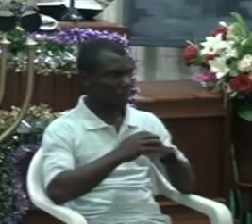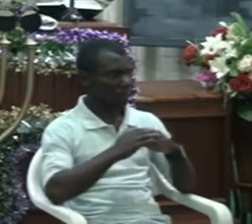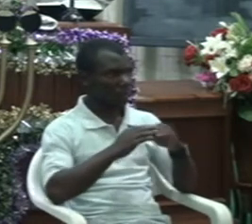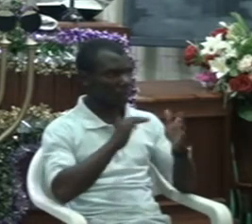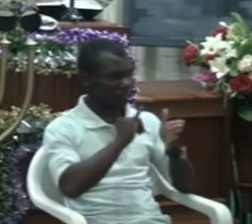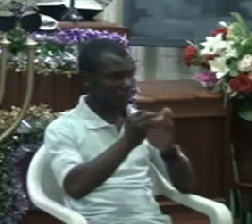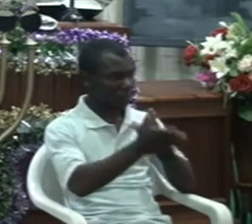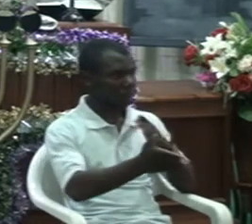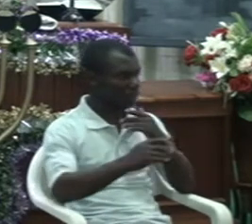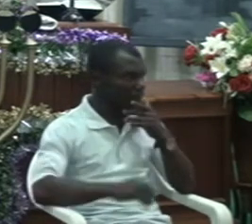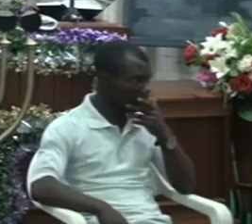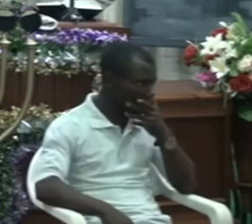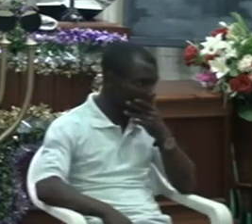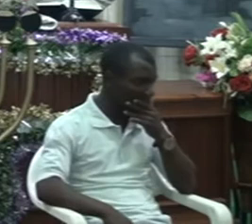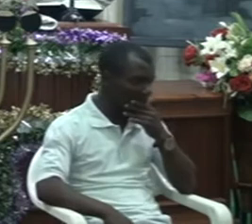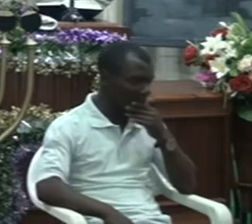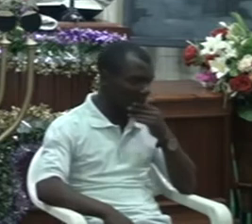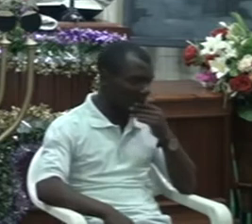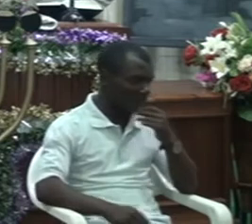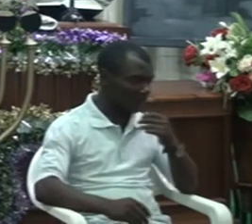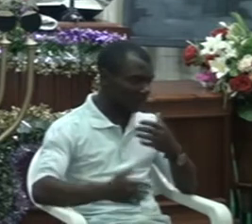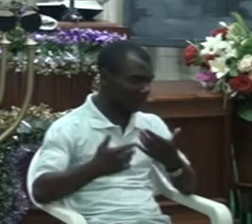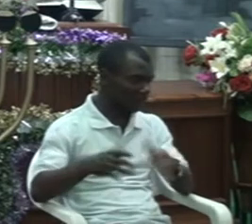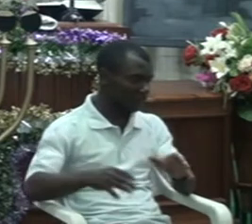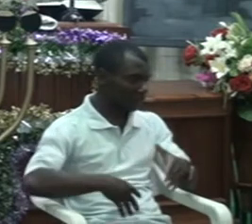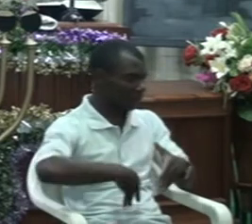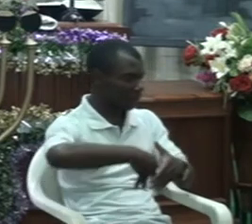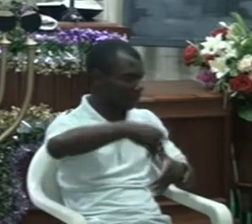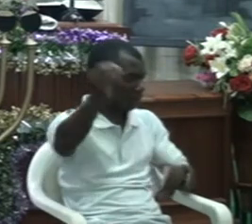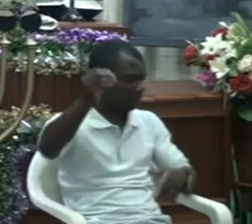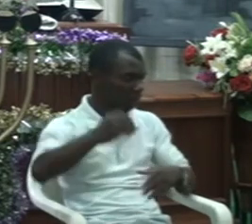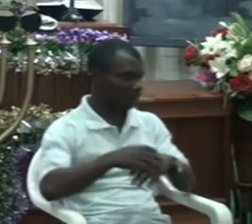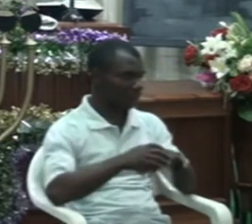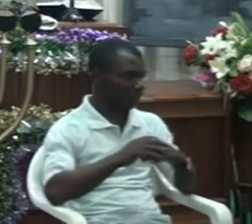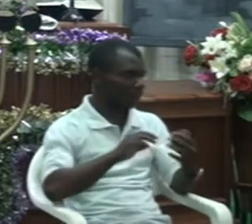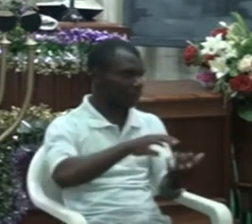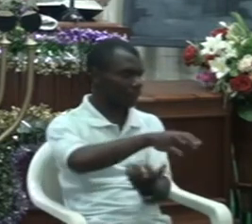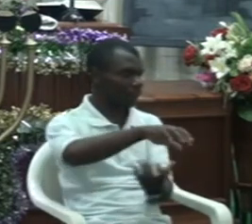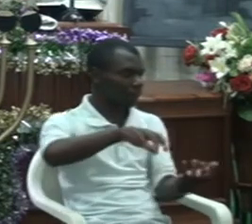C'est ça. Ni il est. Le laisser aller. Il est Joe. Vous les dialez,